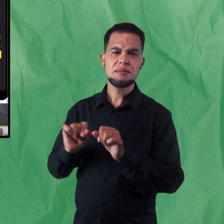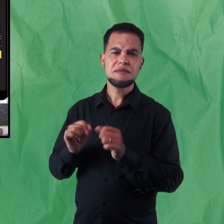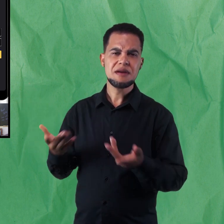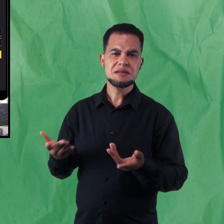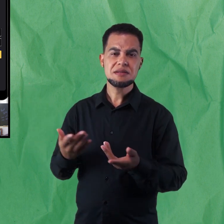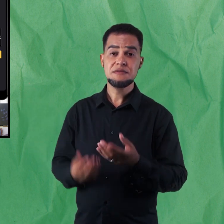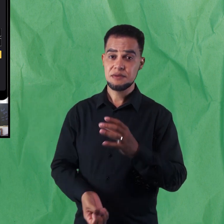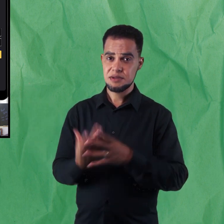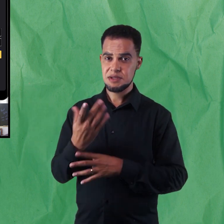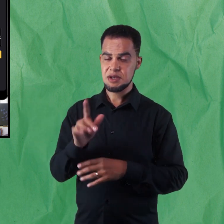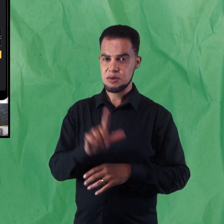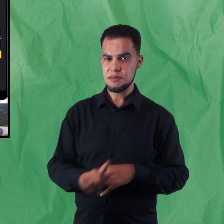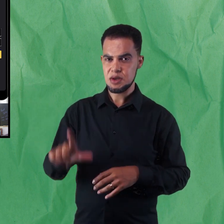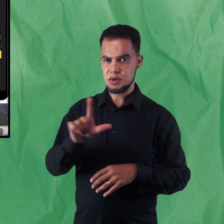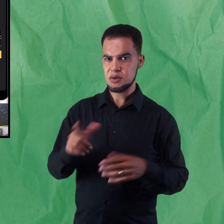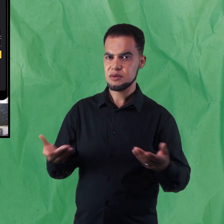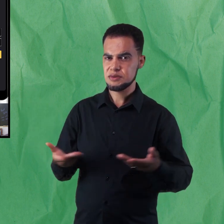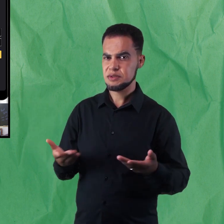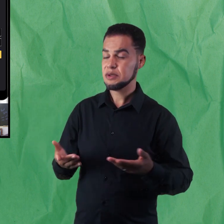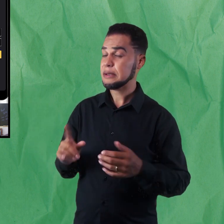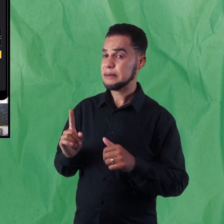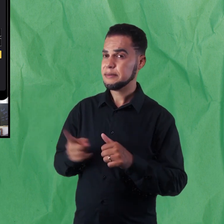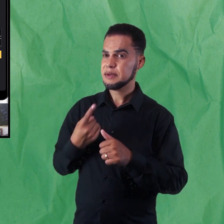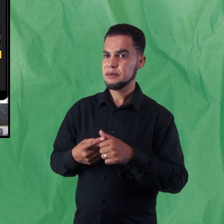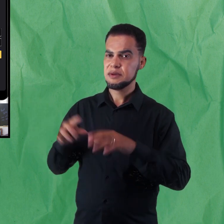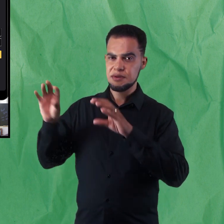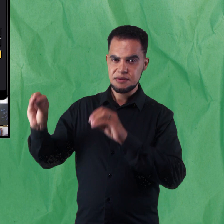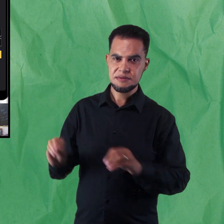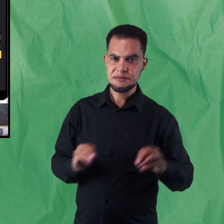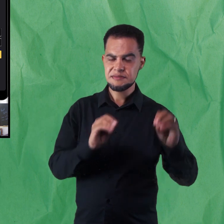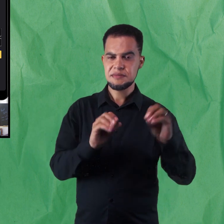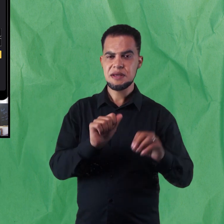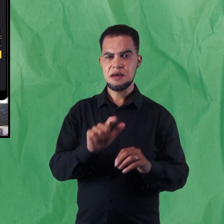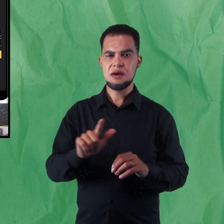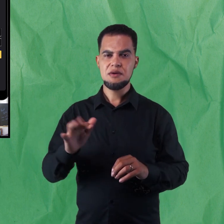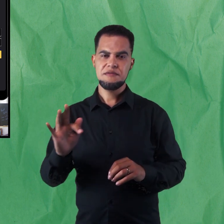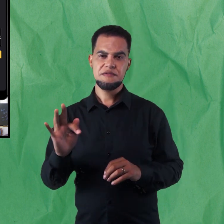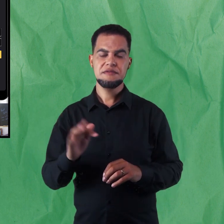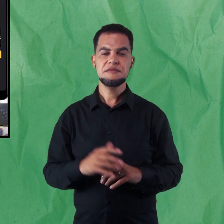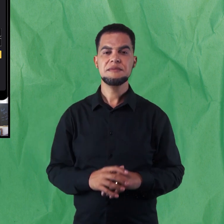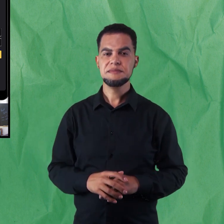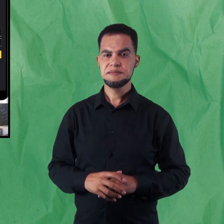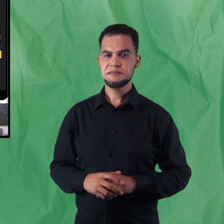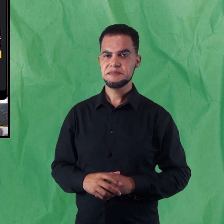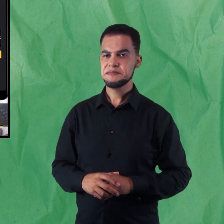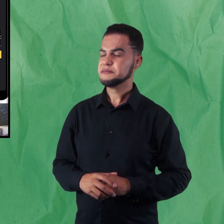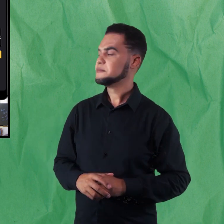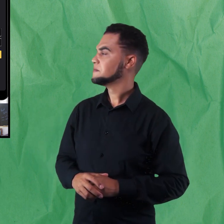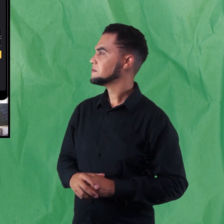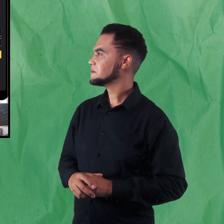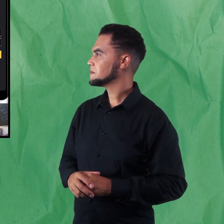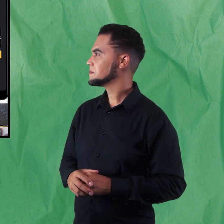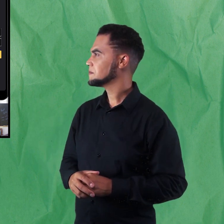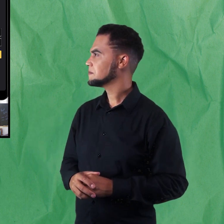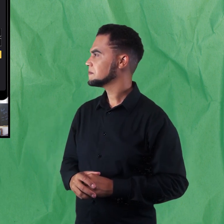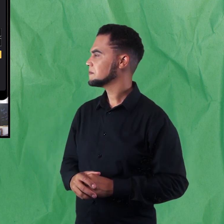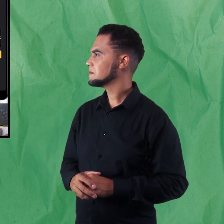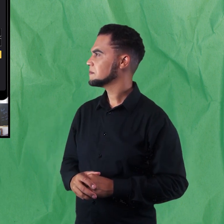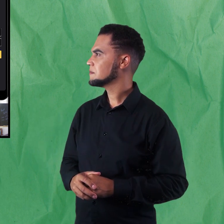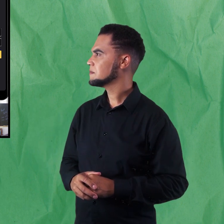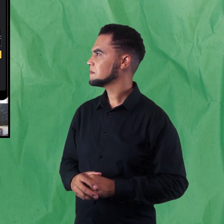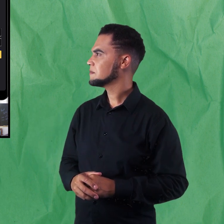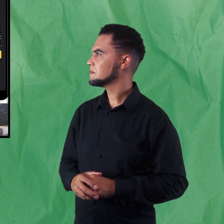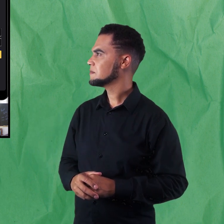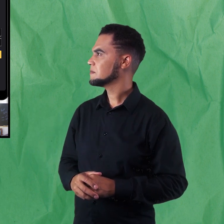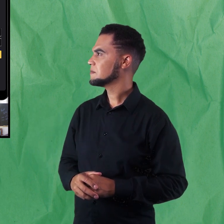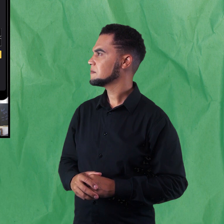A gente vai criar uma lógica aqui agora. Primeiro eu vou importar o auth, né? Eu vou ter que importar aqui o auth,